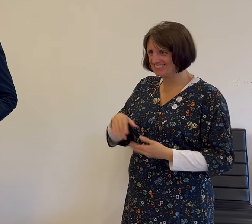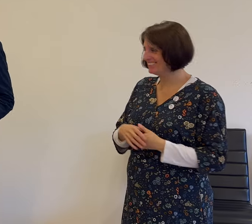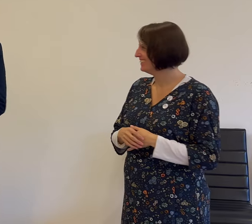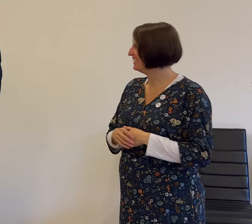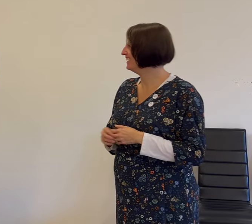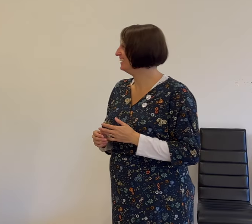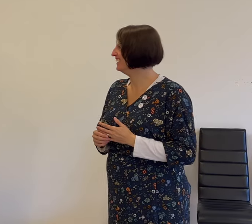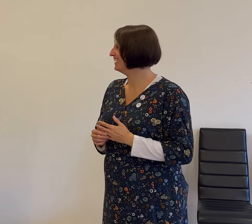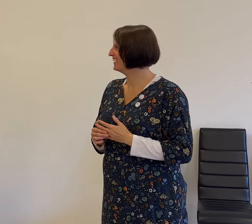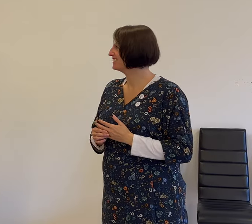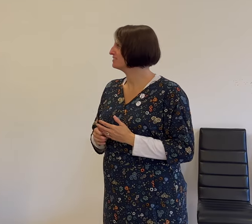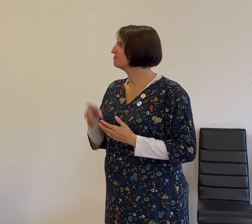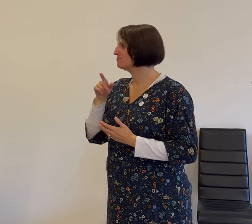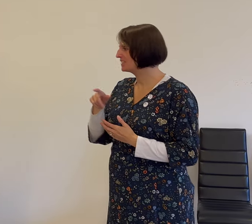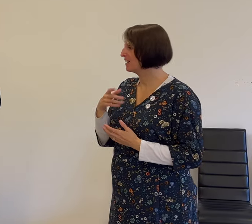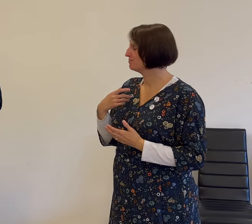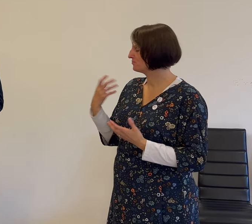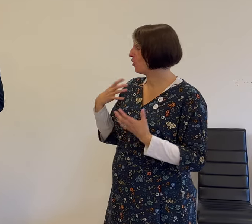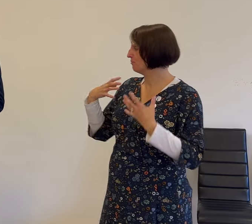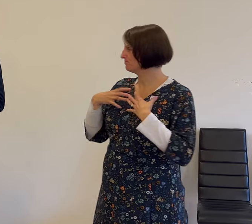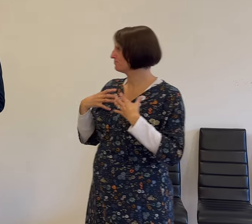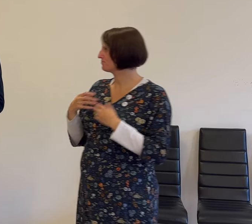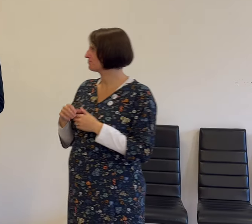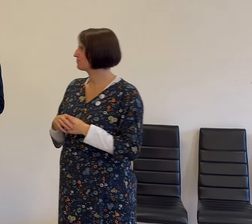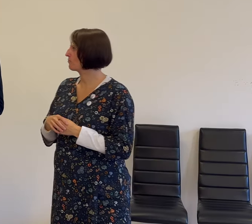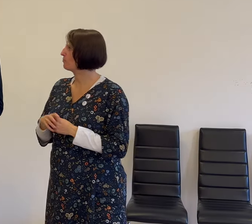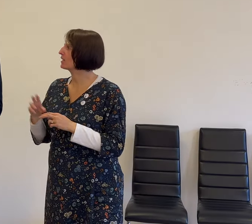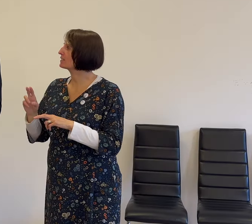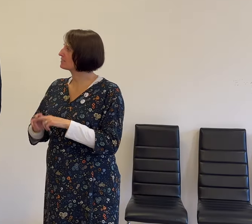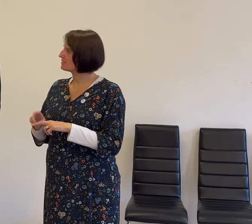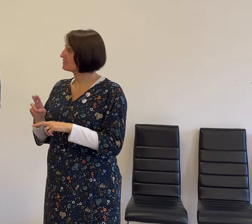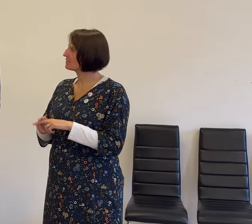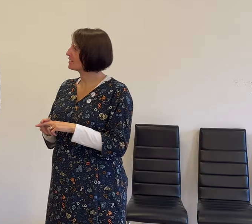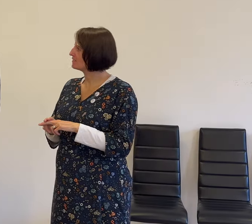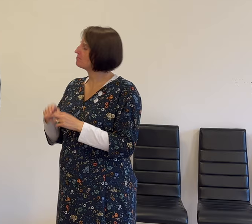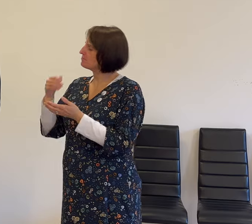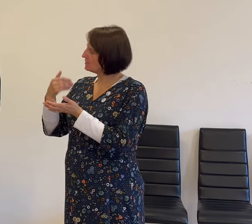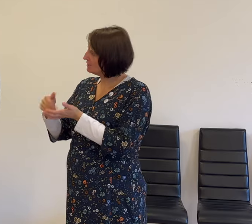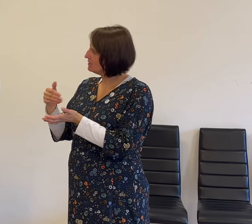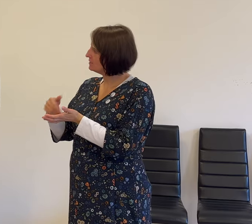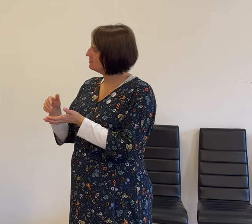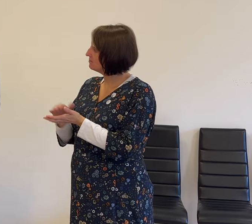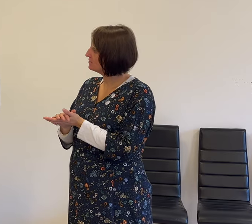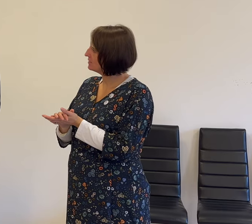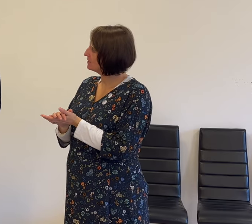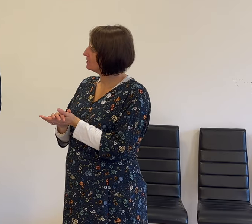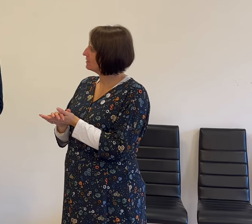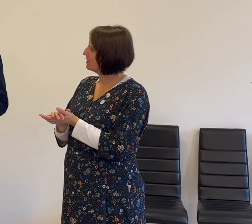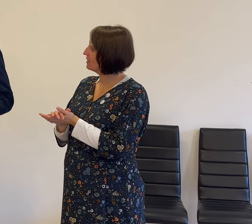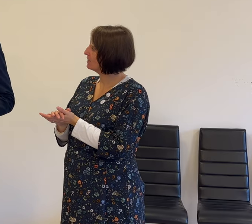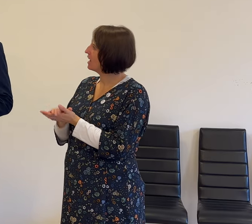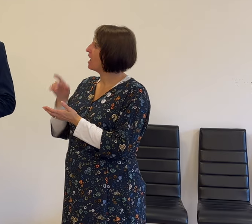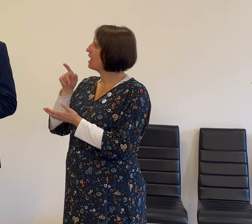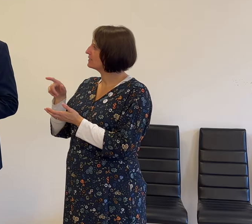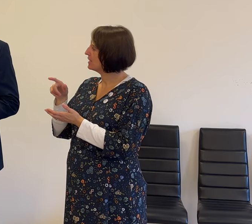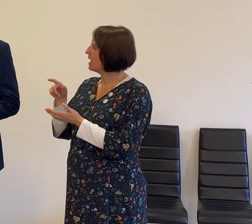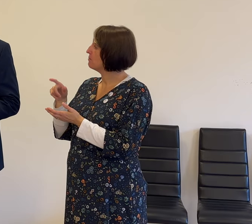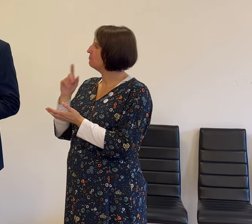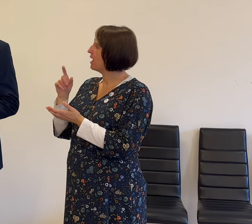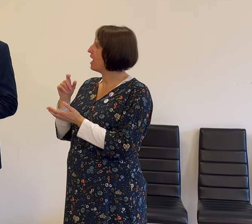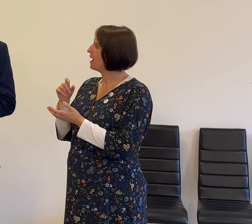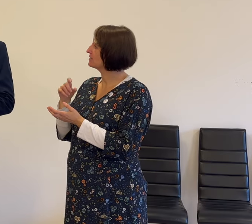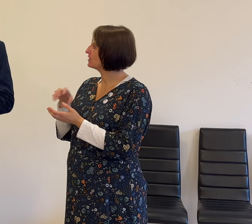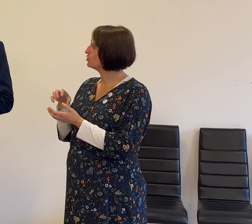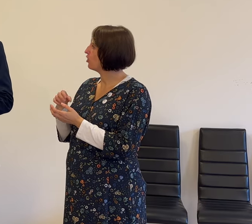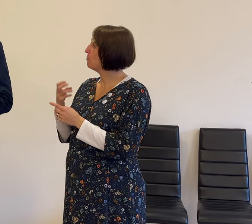bránit, případně někoho porazit. No, jdeme kousiček dál. Na nohou má bronzové holenice